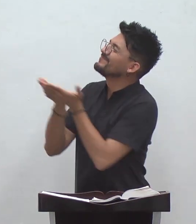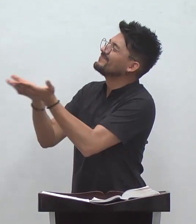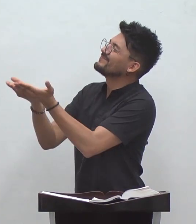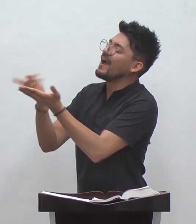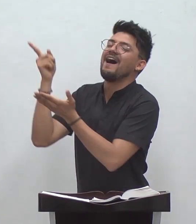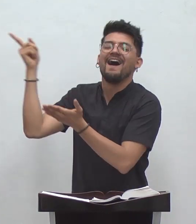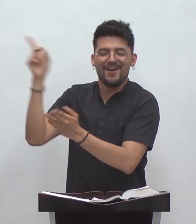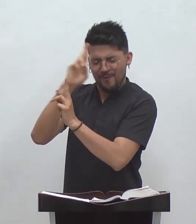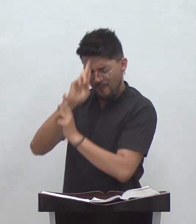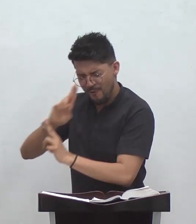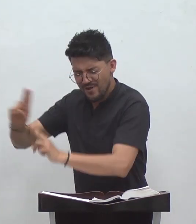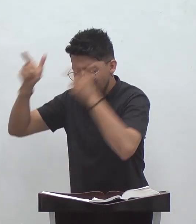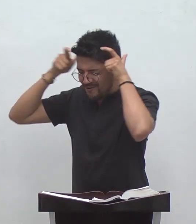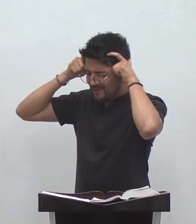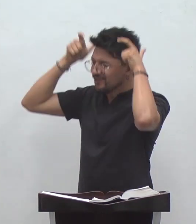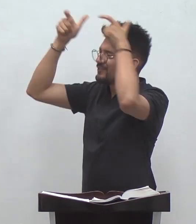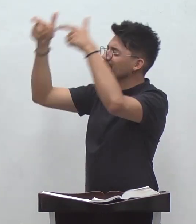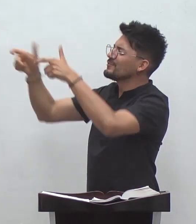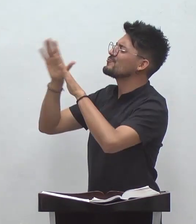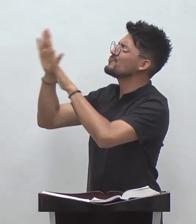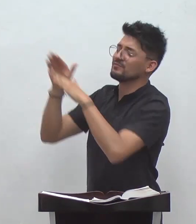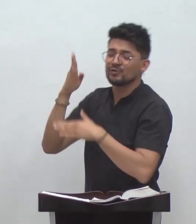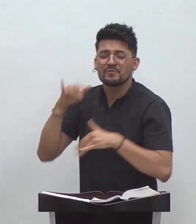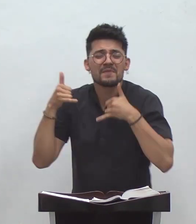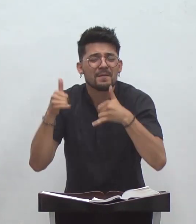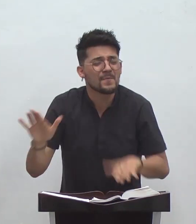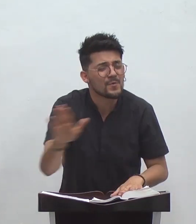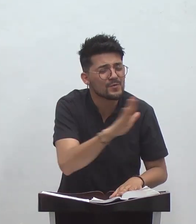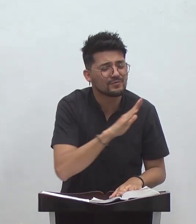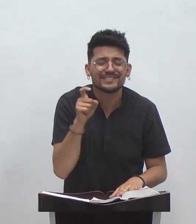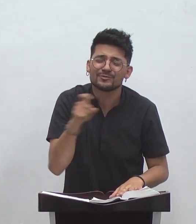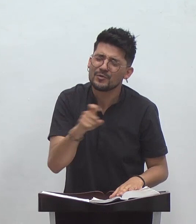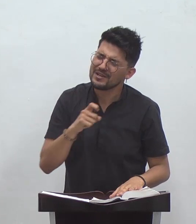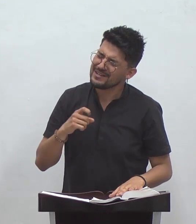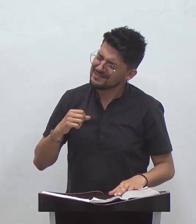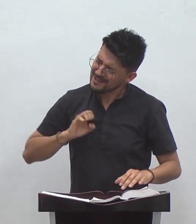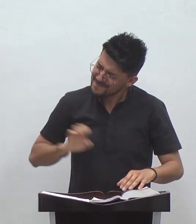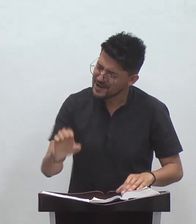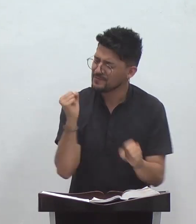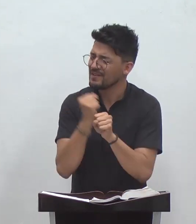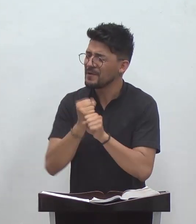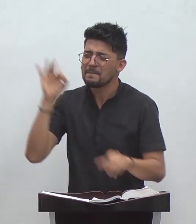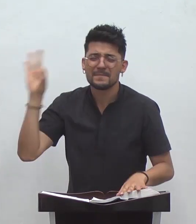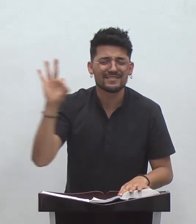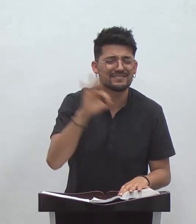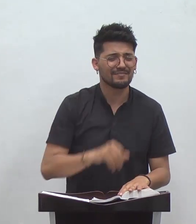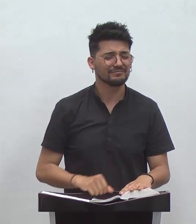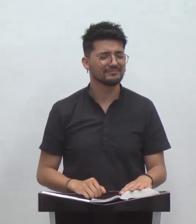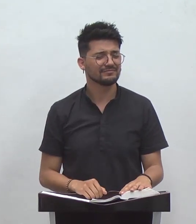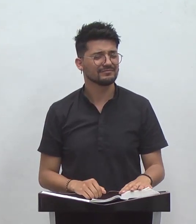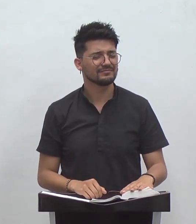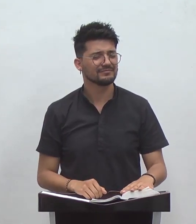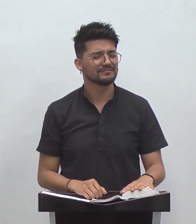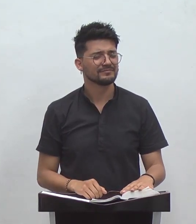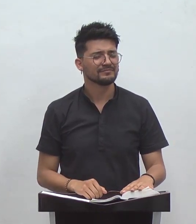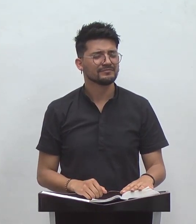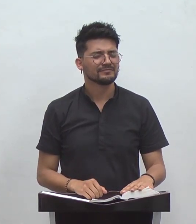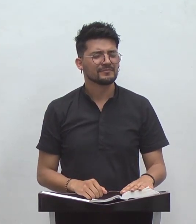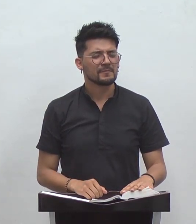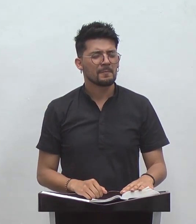lleve fruto y presentarlo ante tu presencia honrándote, y cuando llegue el tiempo en que nos des coronas de vida, las podamos poner a tus pies,